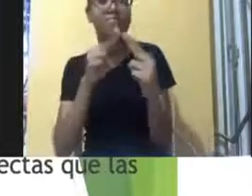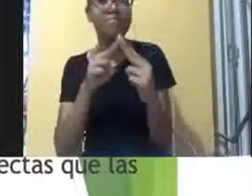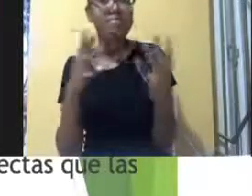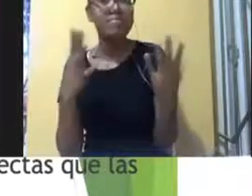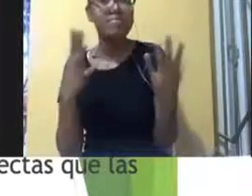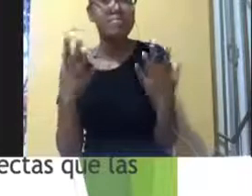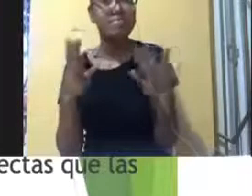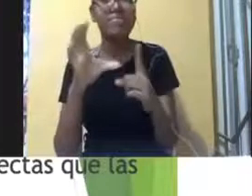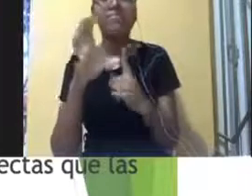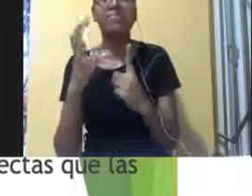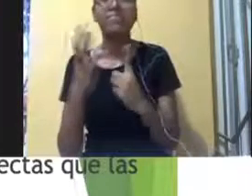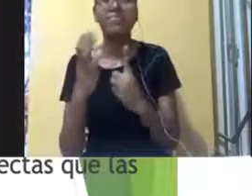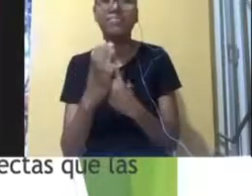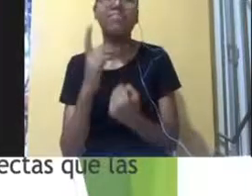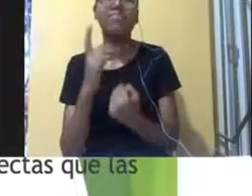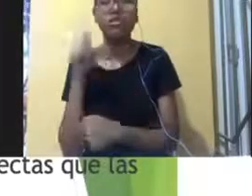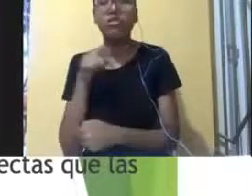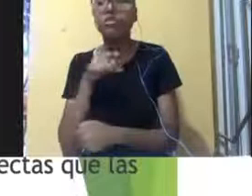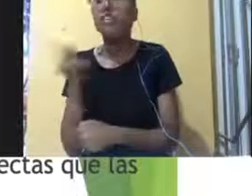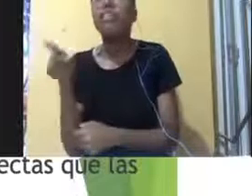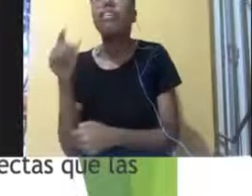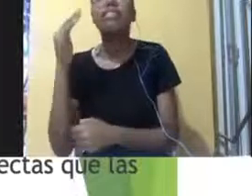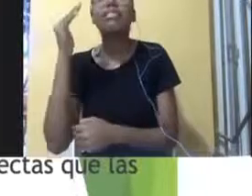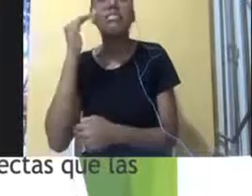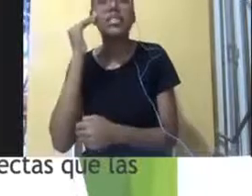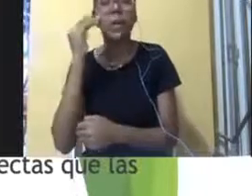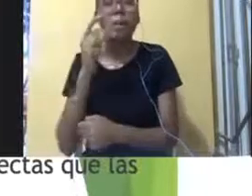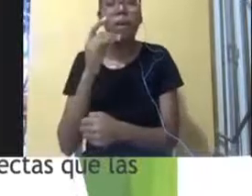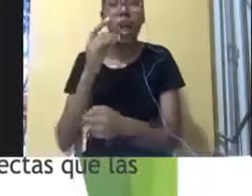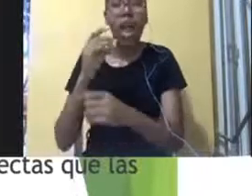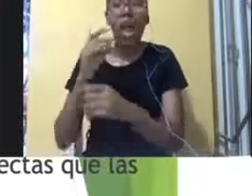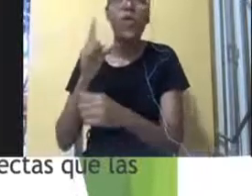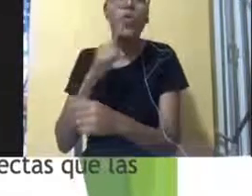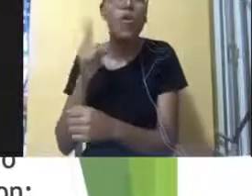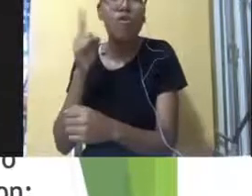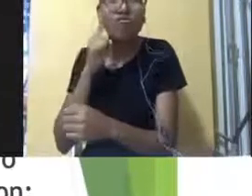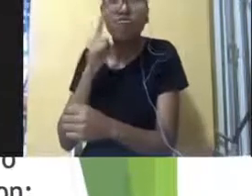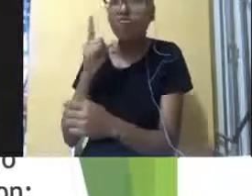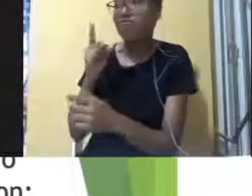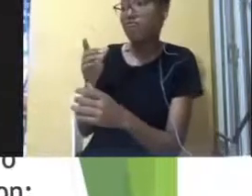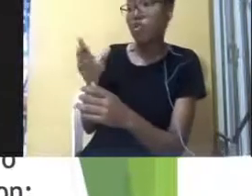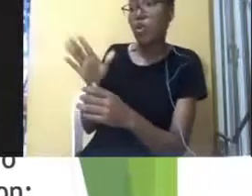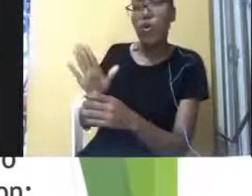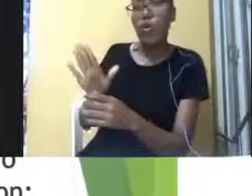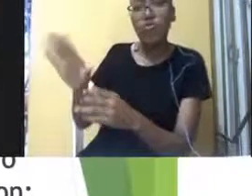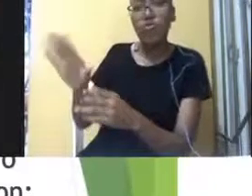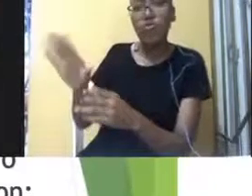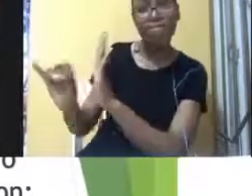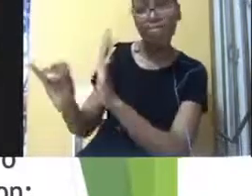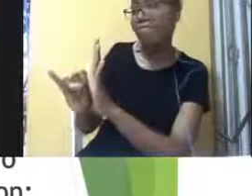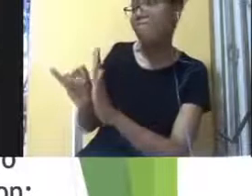sorda, ustedes sepan quiénes son ellos y lo aceptemos tal como ellos son, sobre todo las personas que están aquí por primera